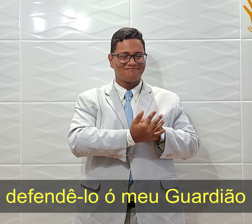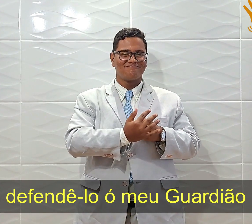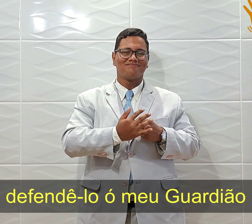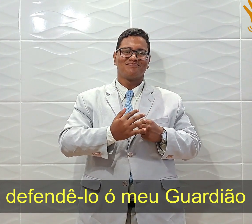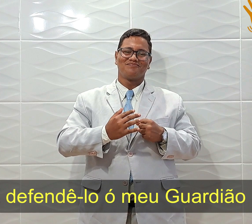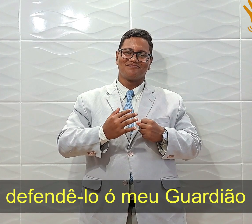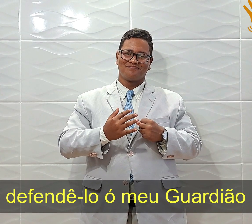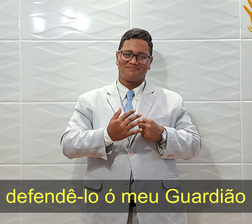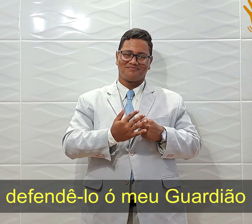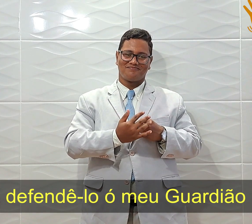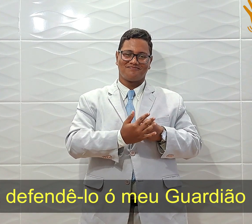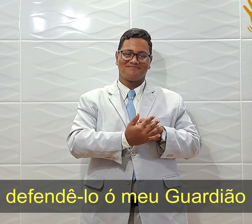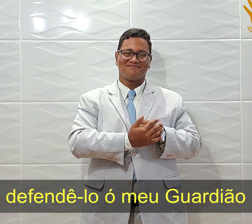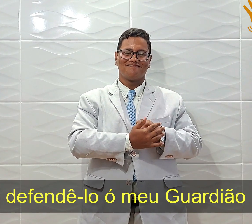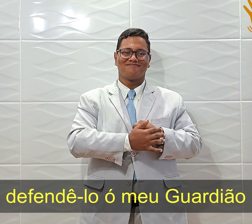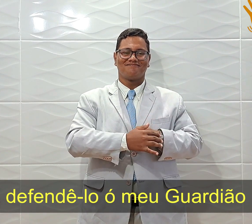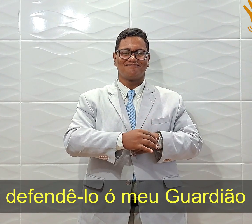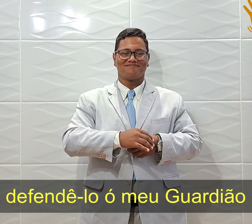meu guardião